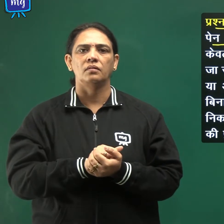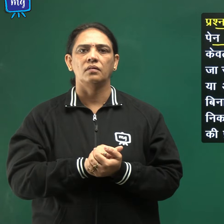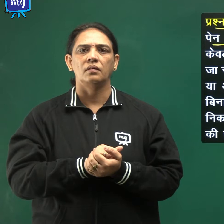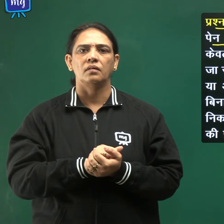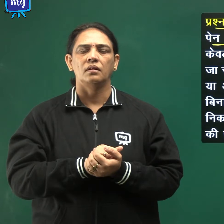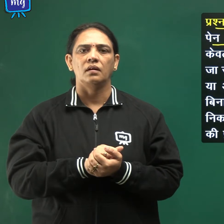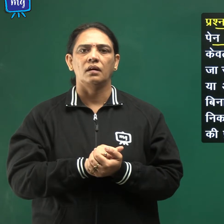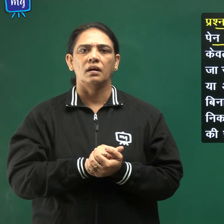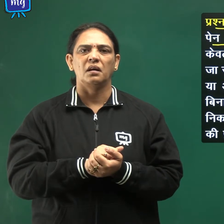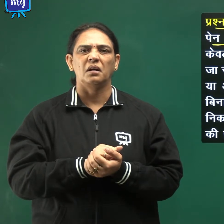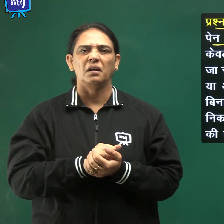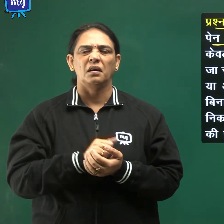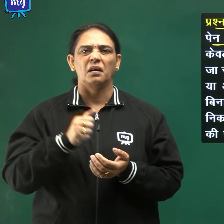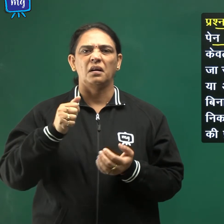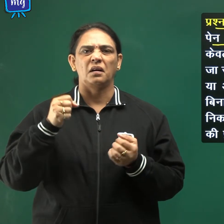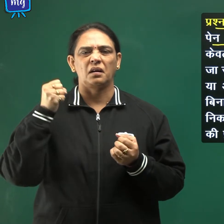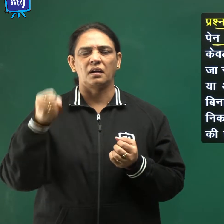को खराब पैन